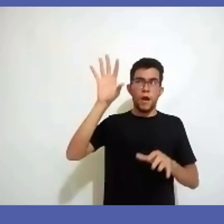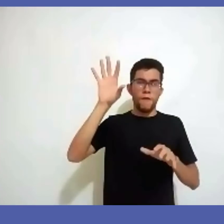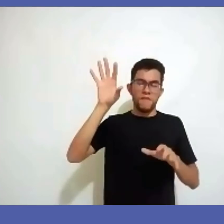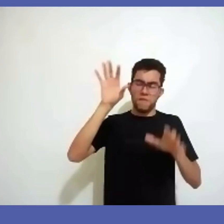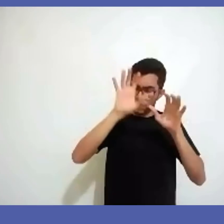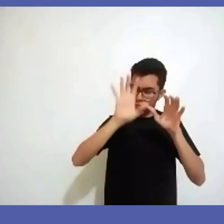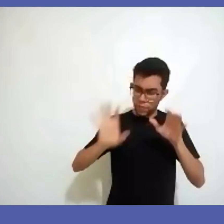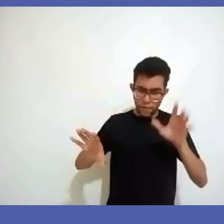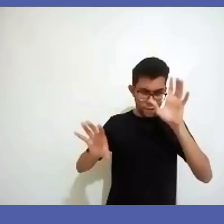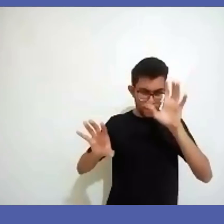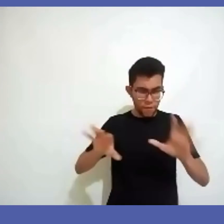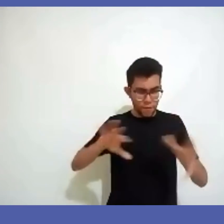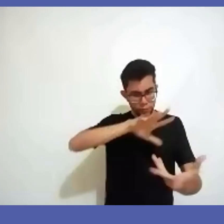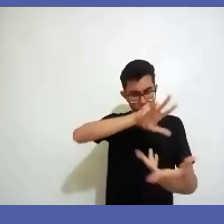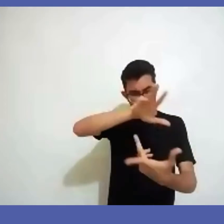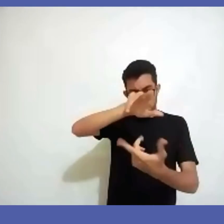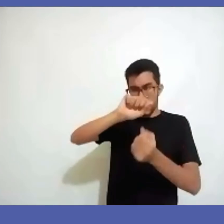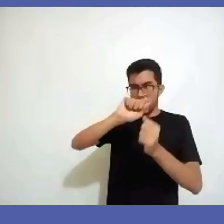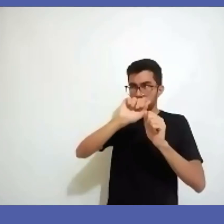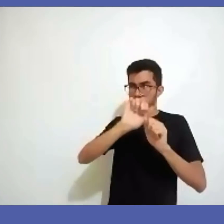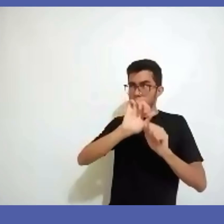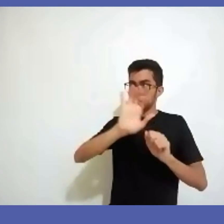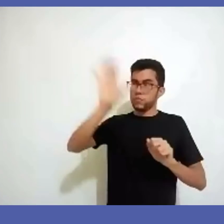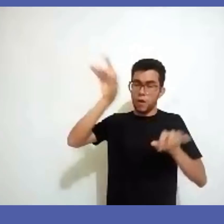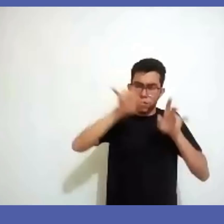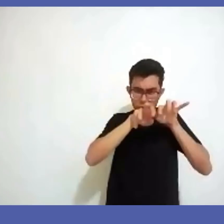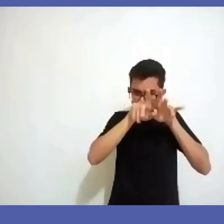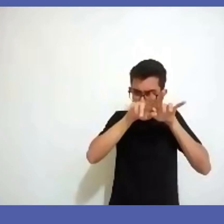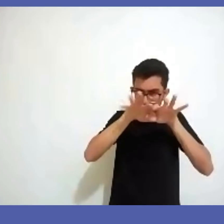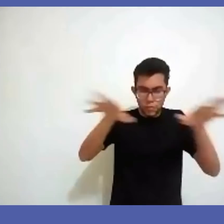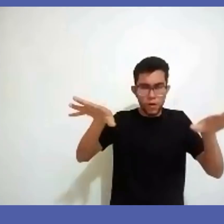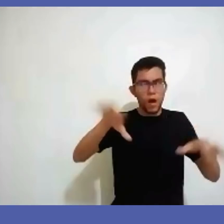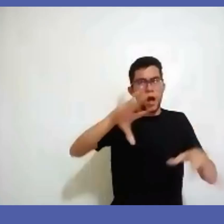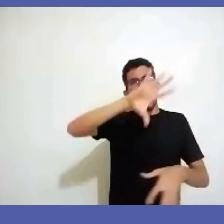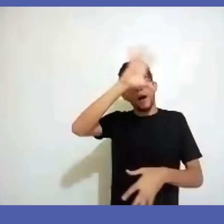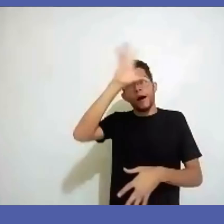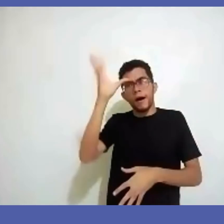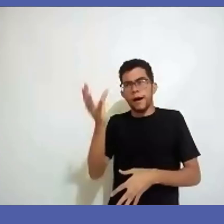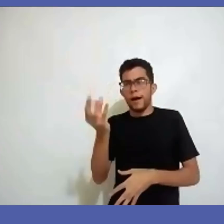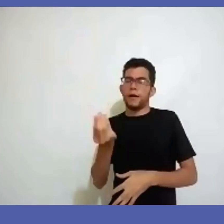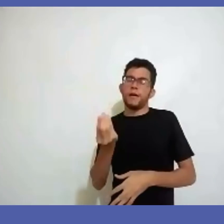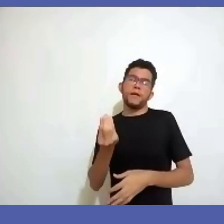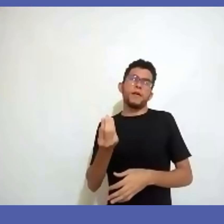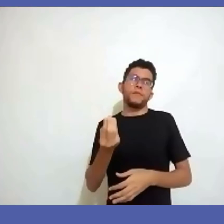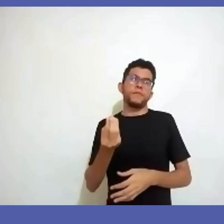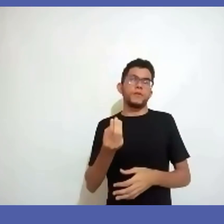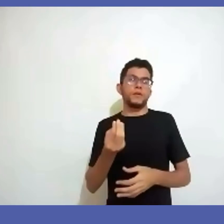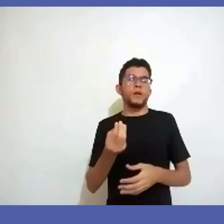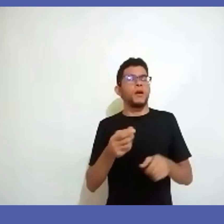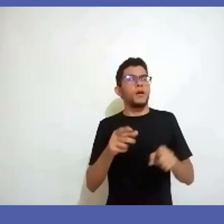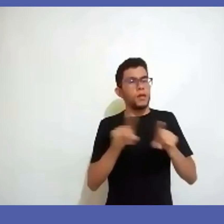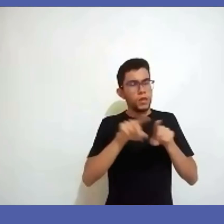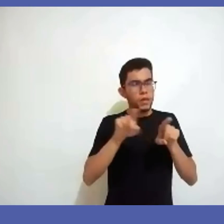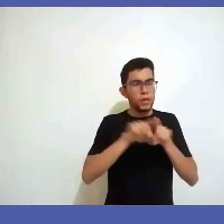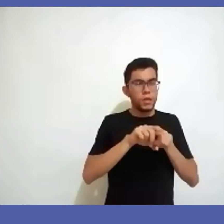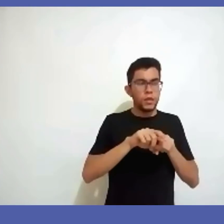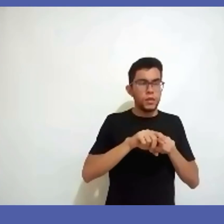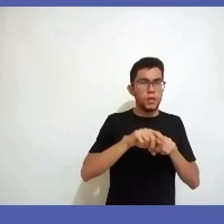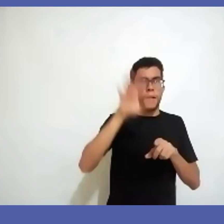e os que foram para o norte da África ou Península Ibérica são chamados